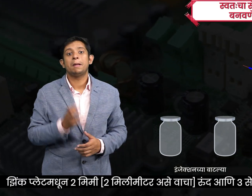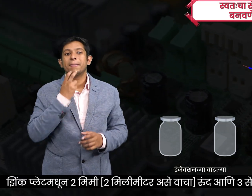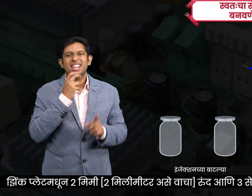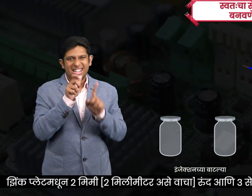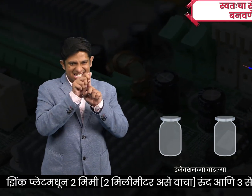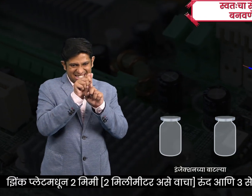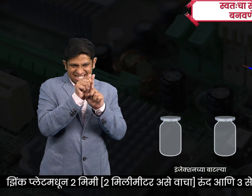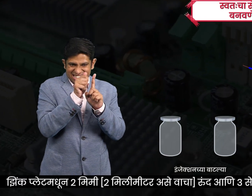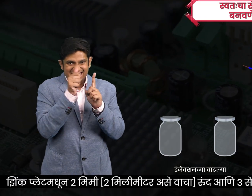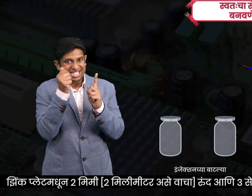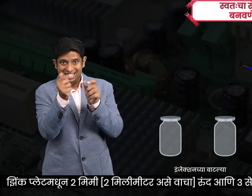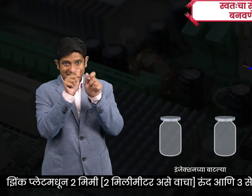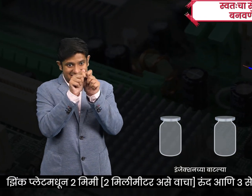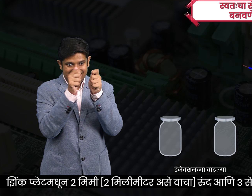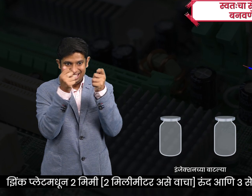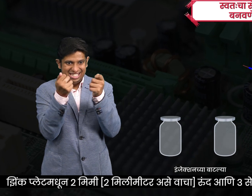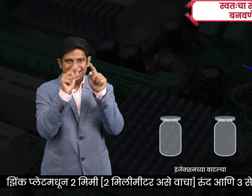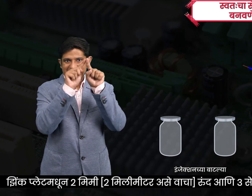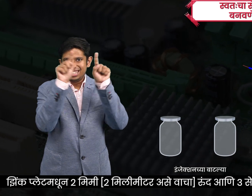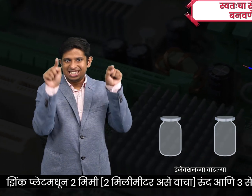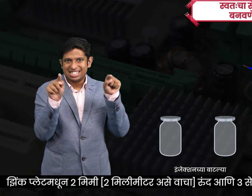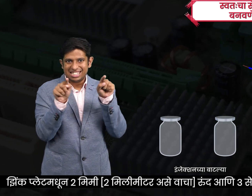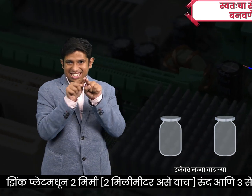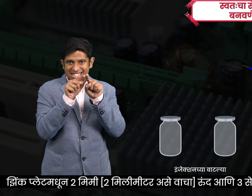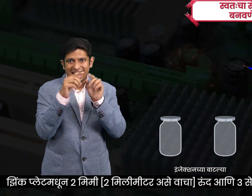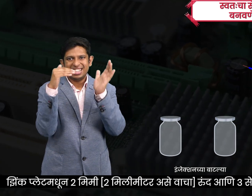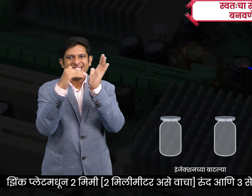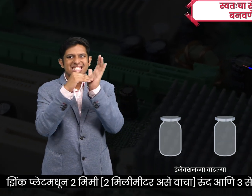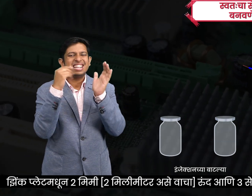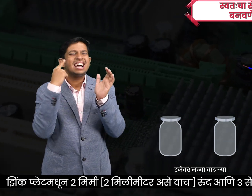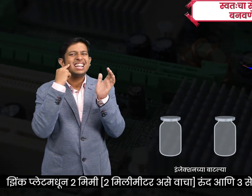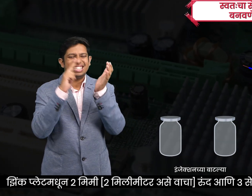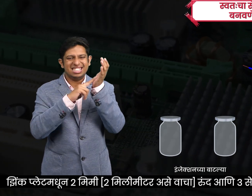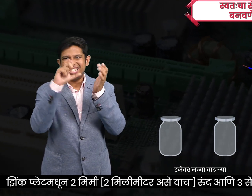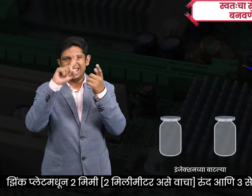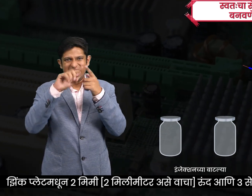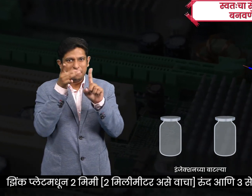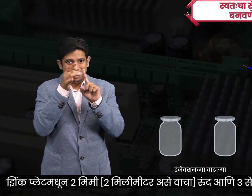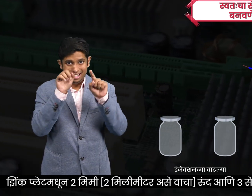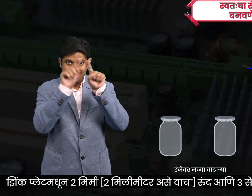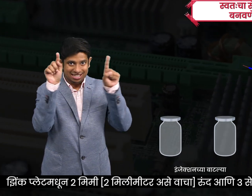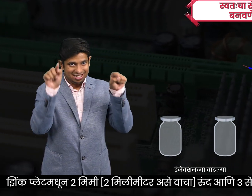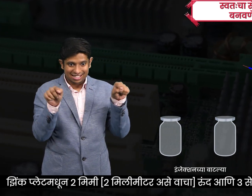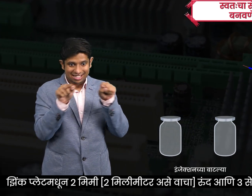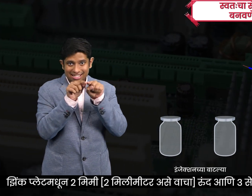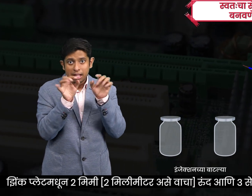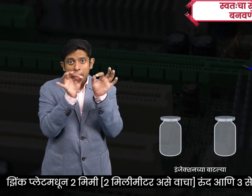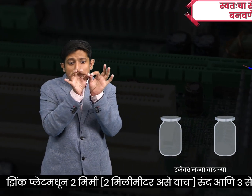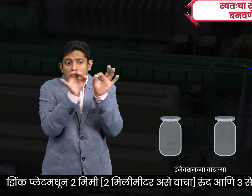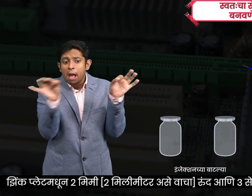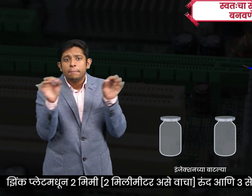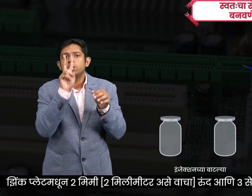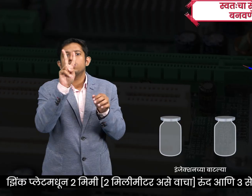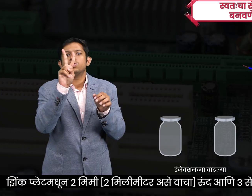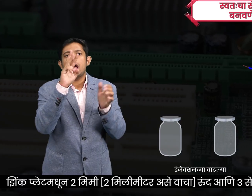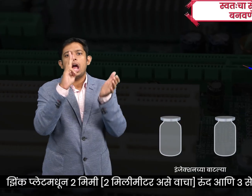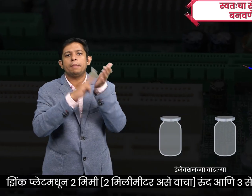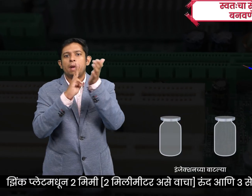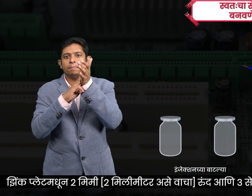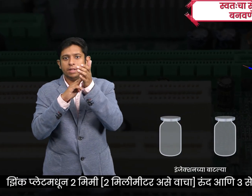झिंक प्लेटमधून 2 मिलीमीटर असे रुंद आणि 3 सेंटीमीटर लांब झिंक